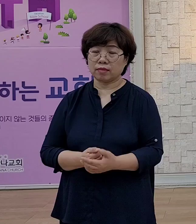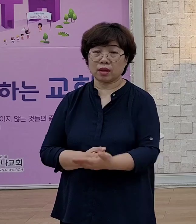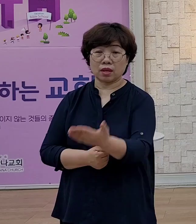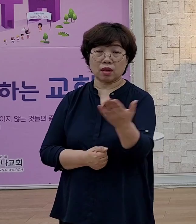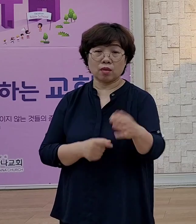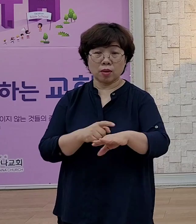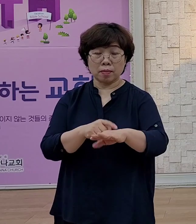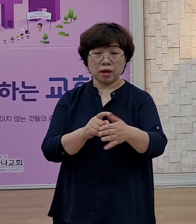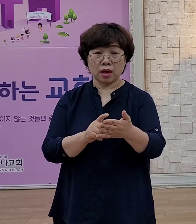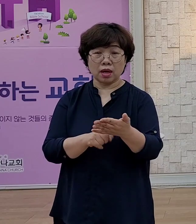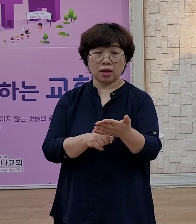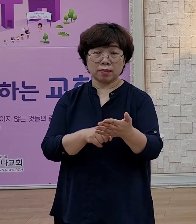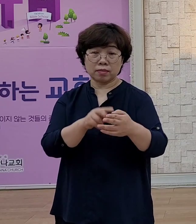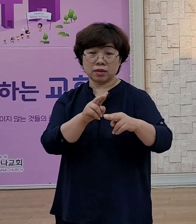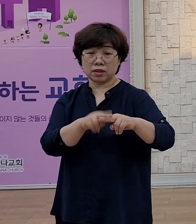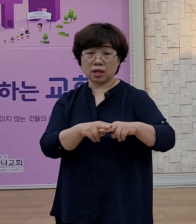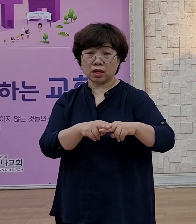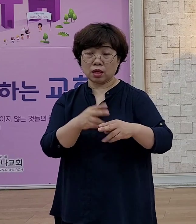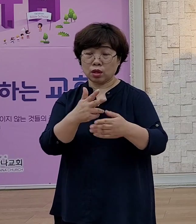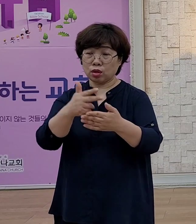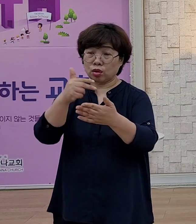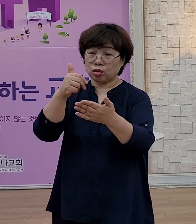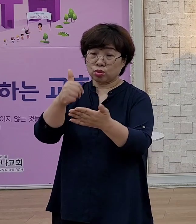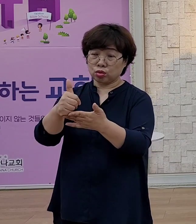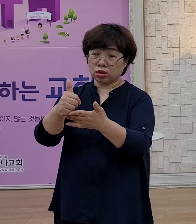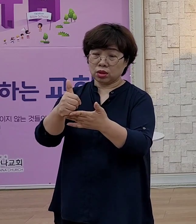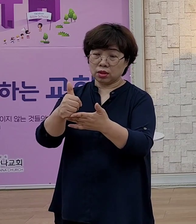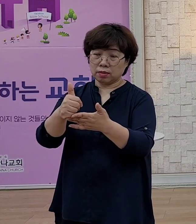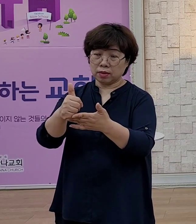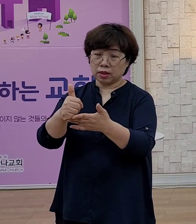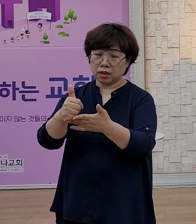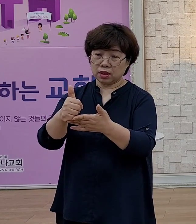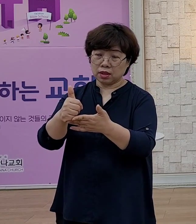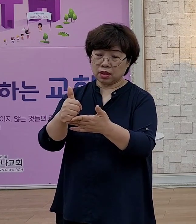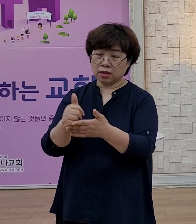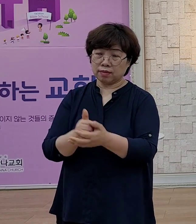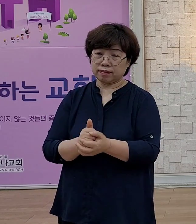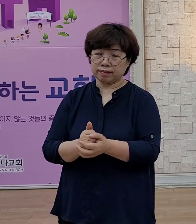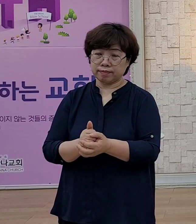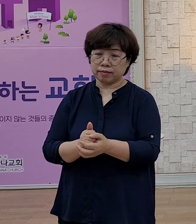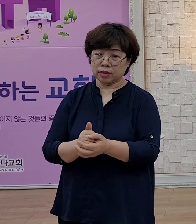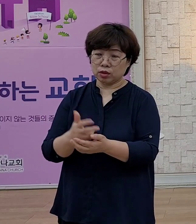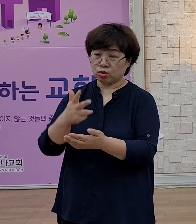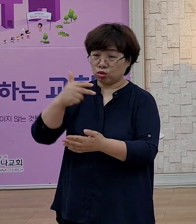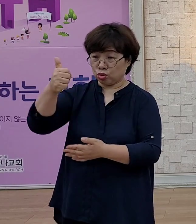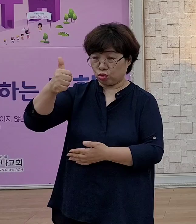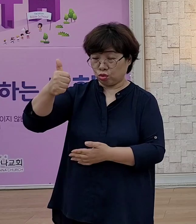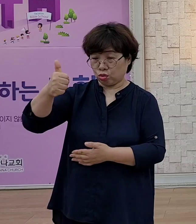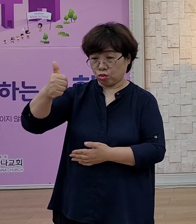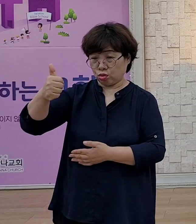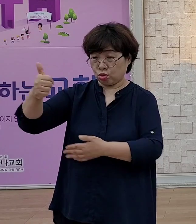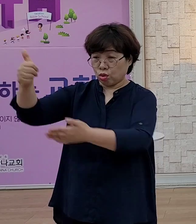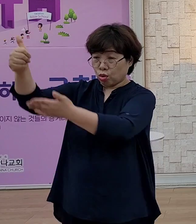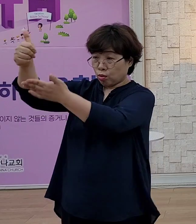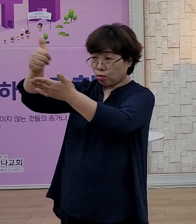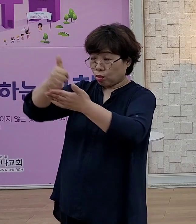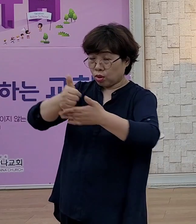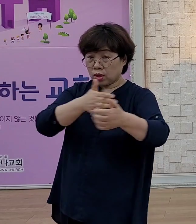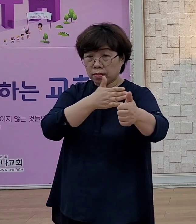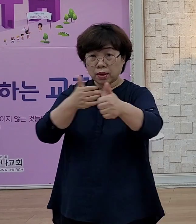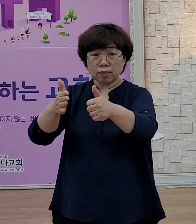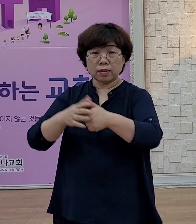여러분의 마음보좌에 주님을, 이 마음보좌의 주님을 주인으로 모시기 바랍니다.